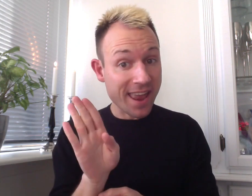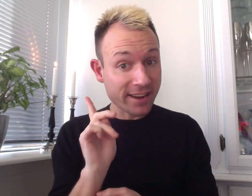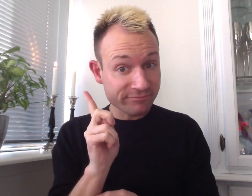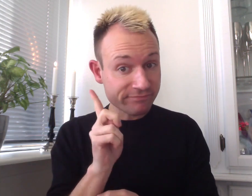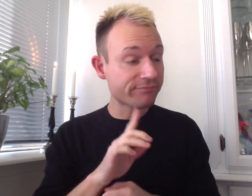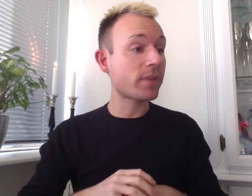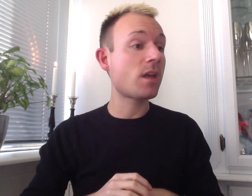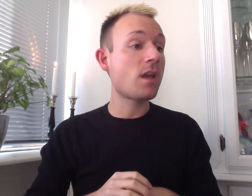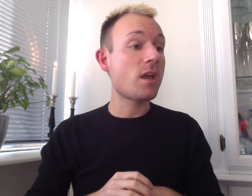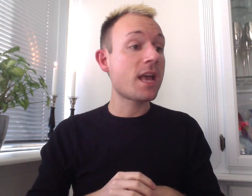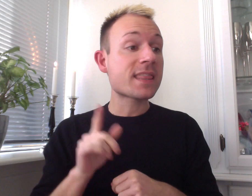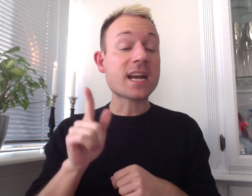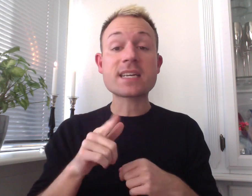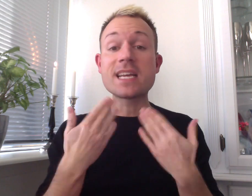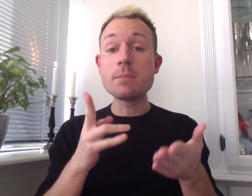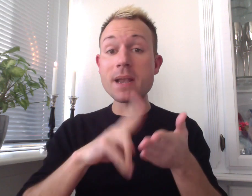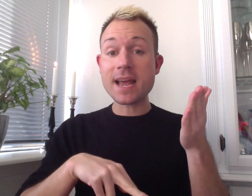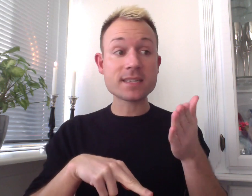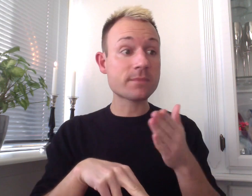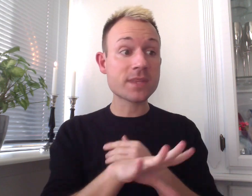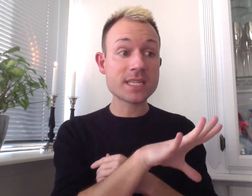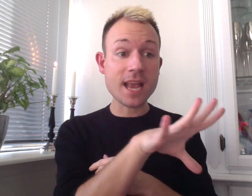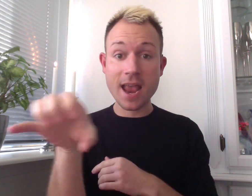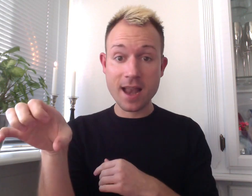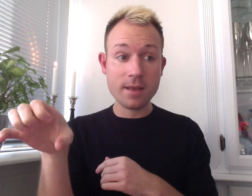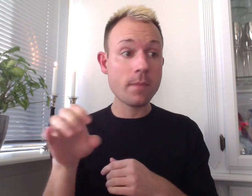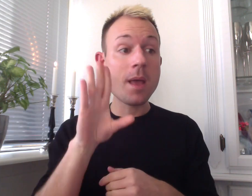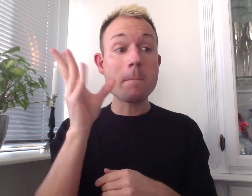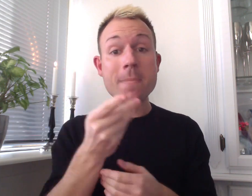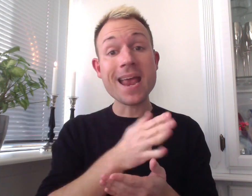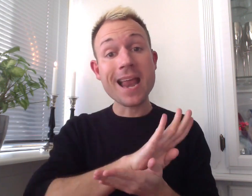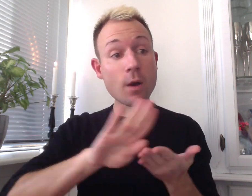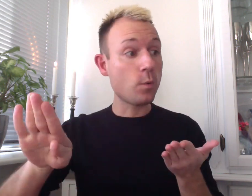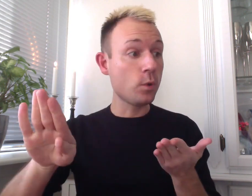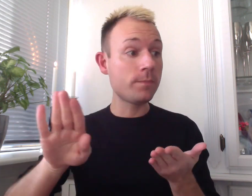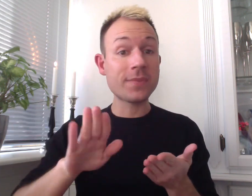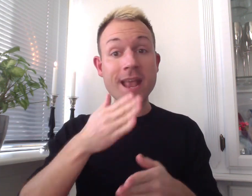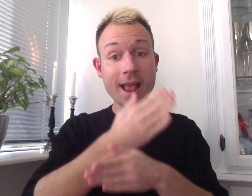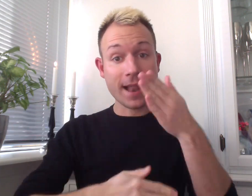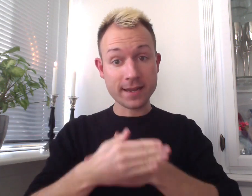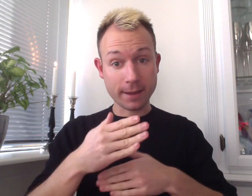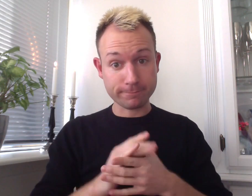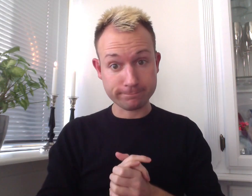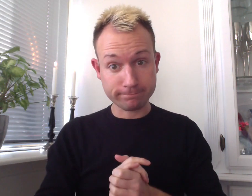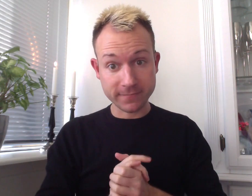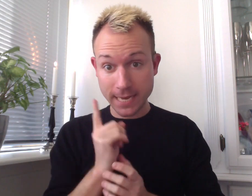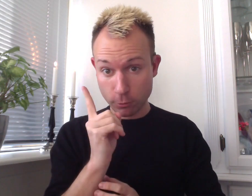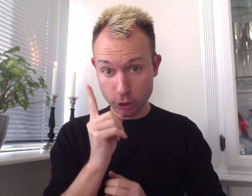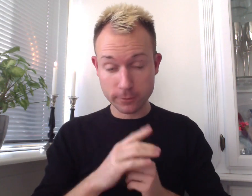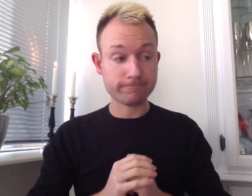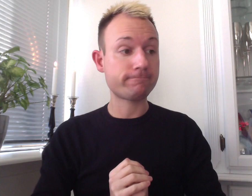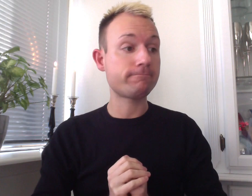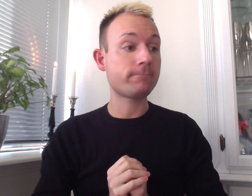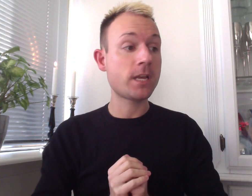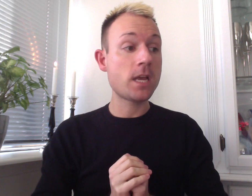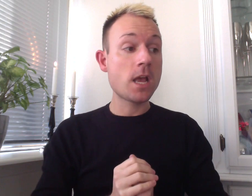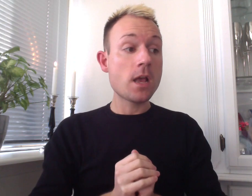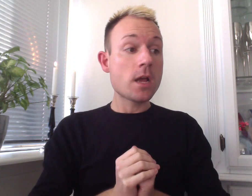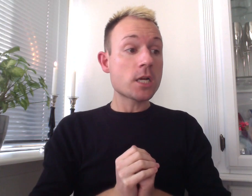være. Der kan give plads til alle, med eller uden handicap. Jeg husker det. Så